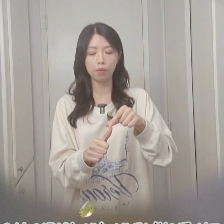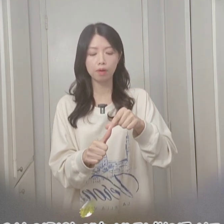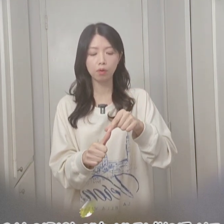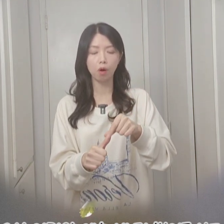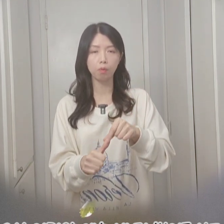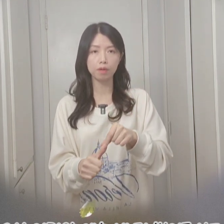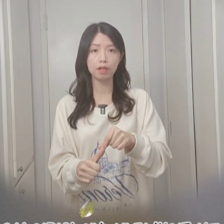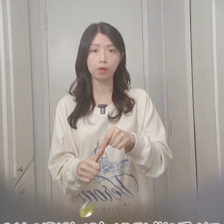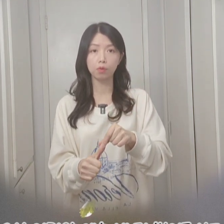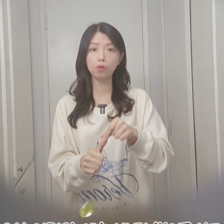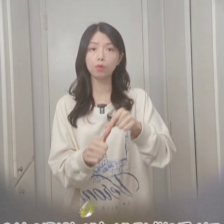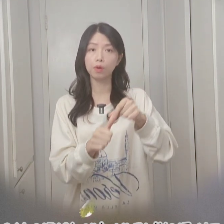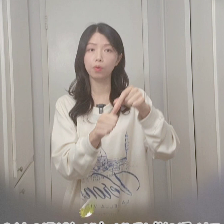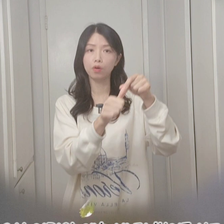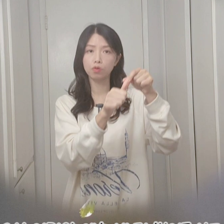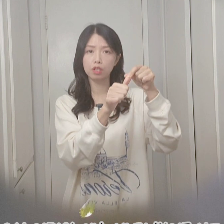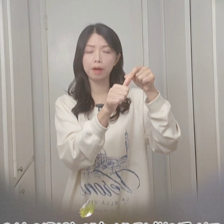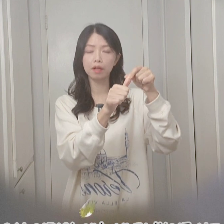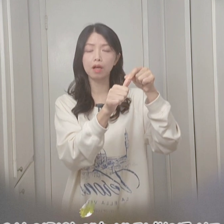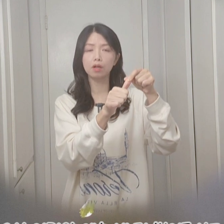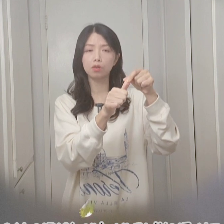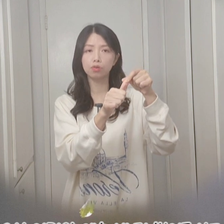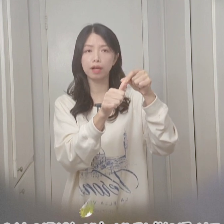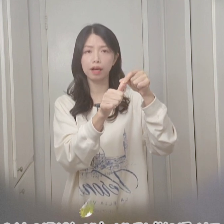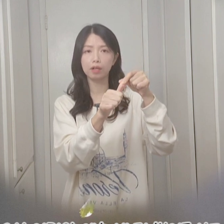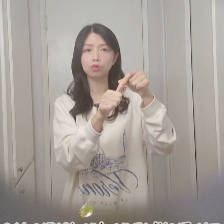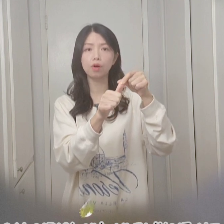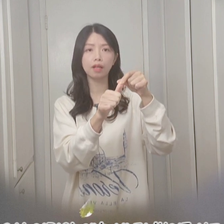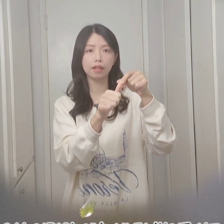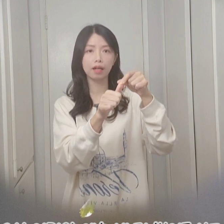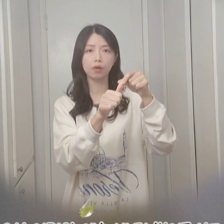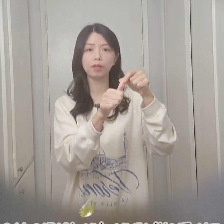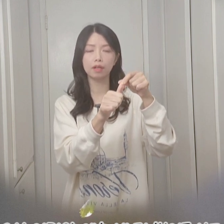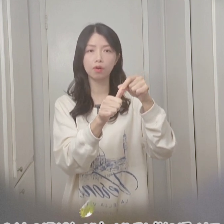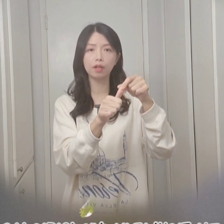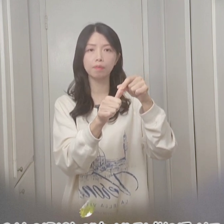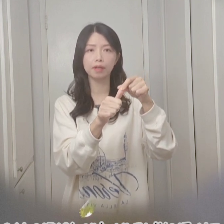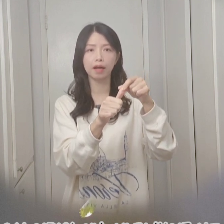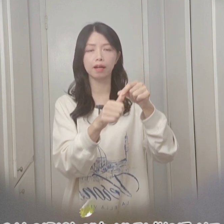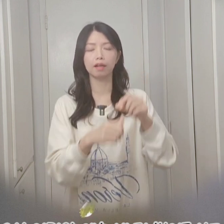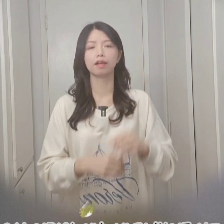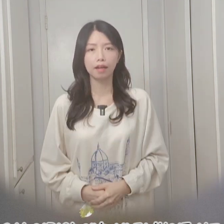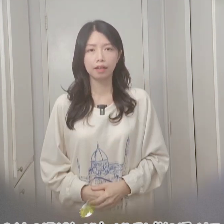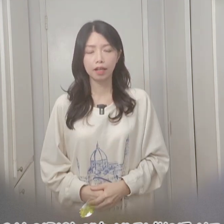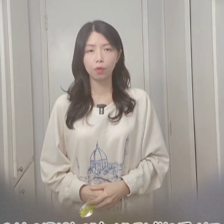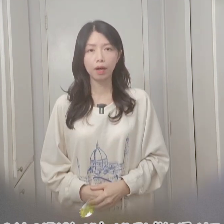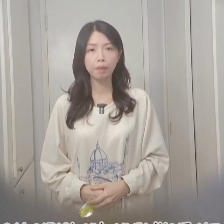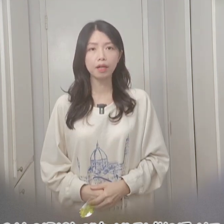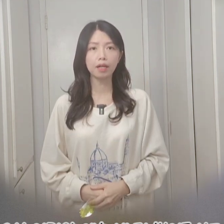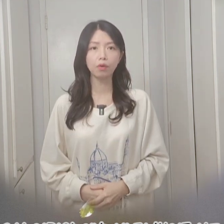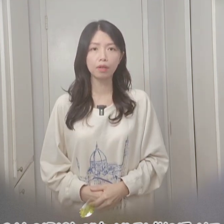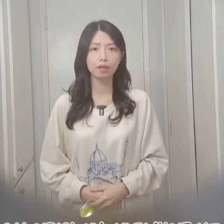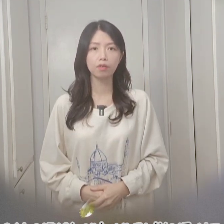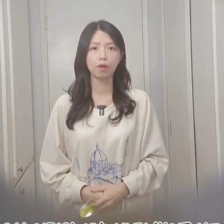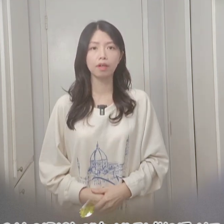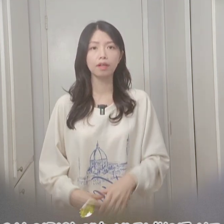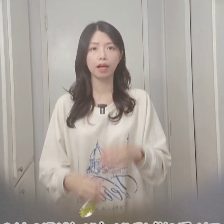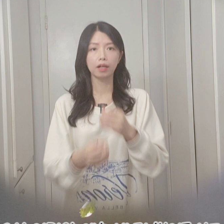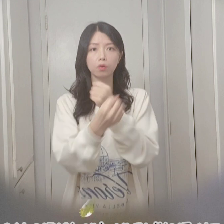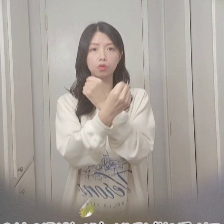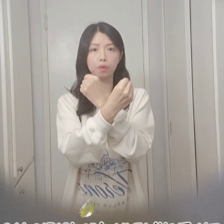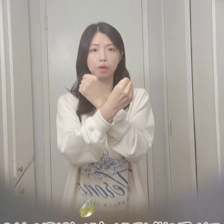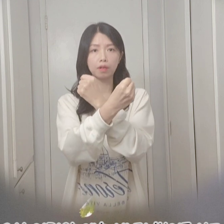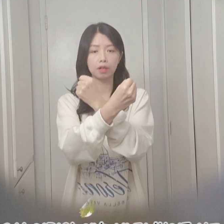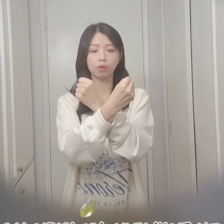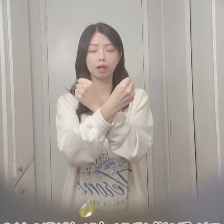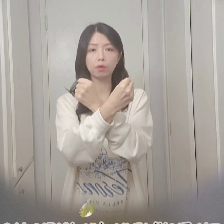이용해서 왼손에 엄지를 잡고 위로 올려주시면 구하다, 구원하다 라고 한 뜻의 수어가 됩니다. 그리고 해방이라고 한 뒤의 수어는